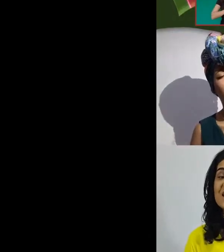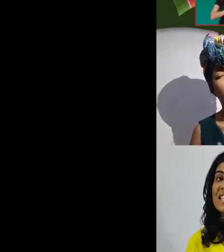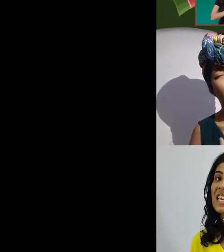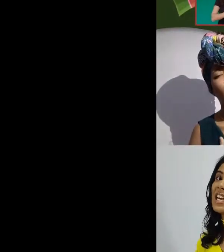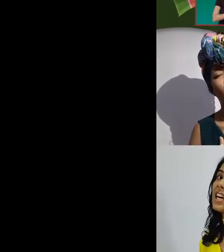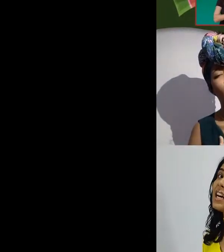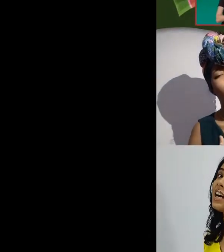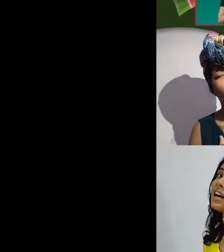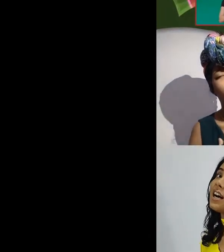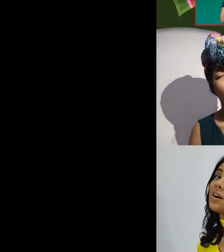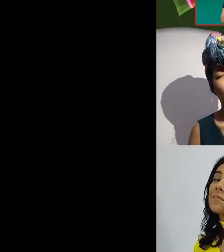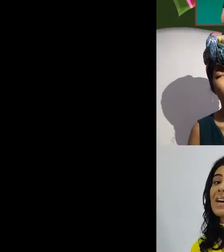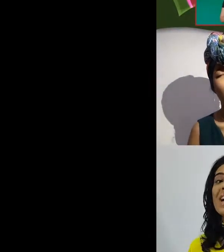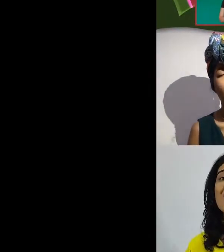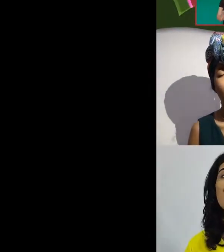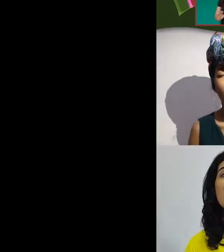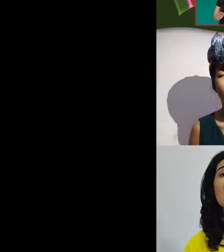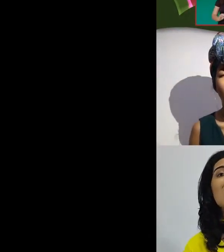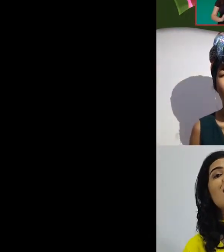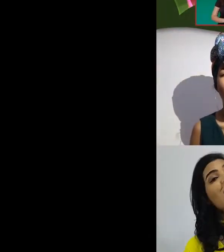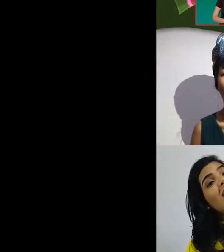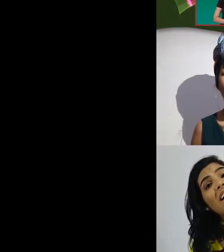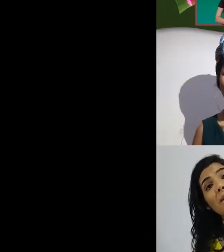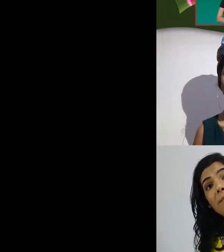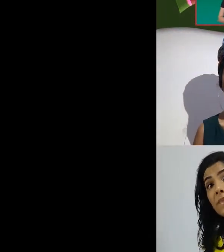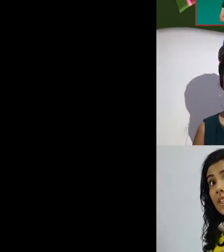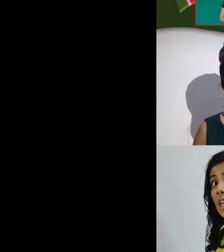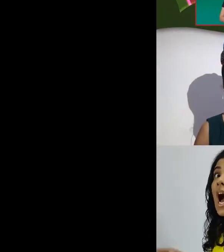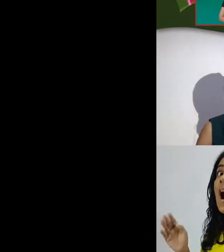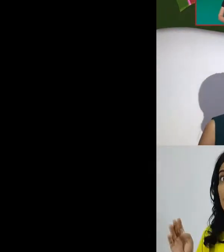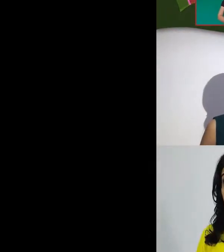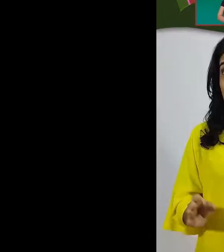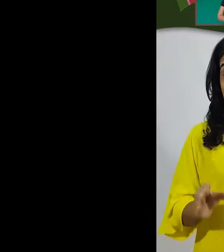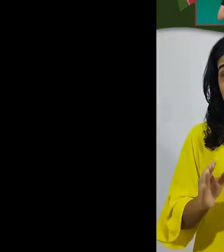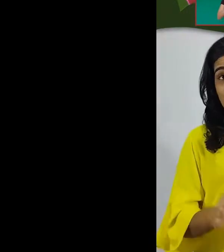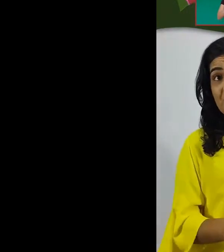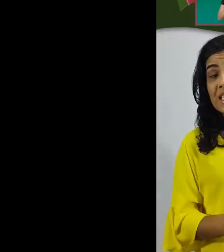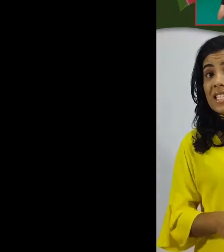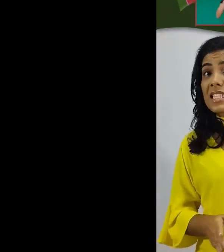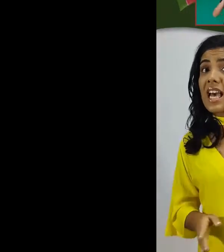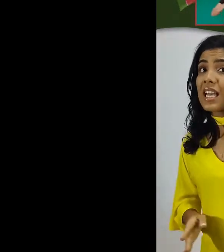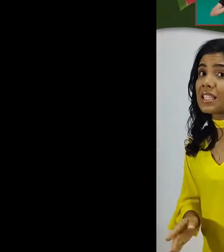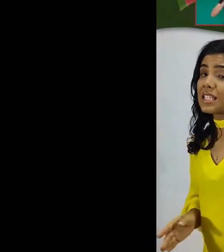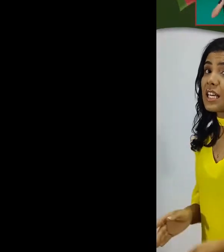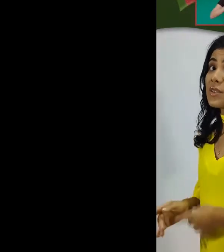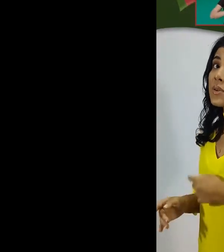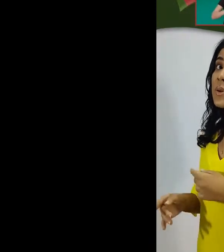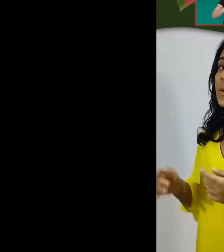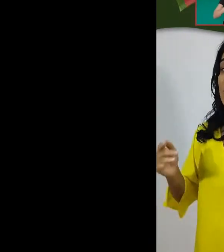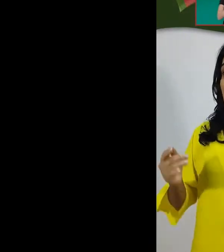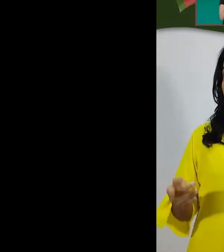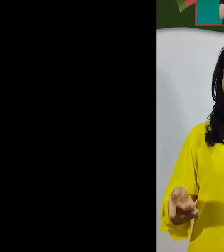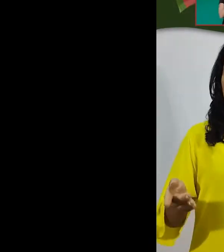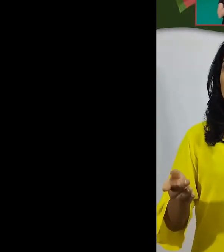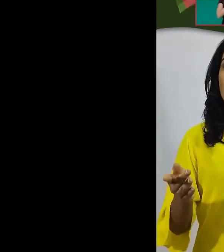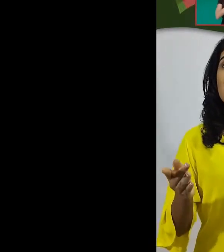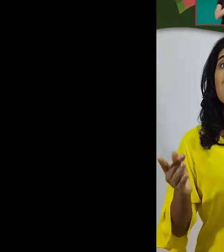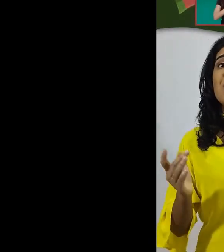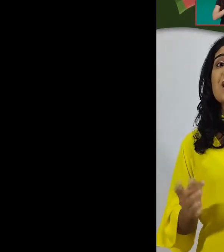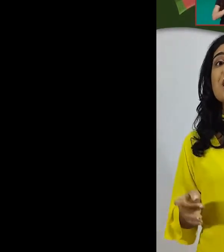de quem se ama. Mas às vezes é estando